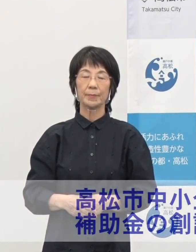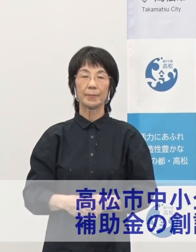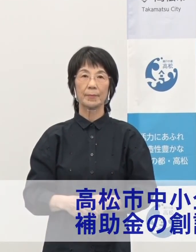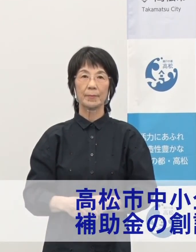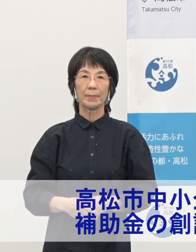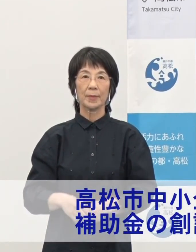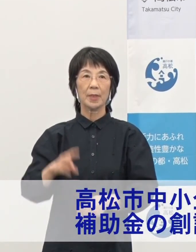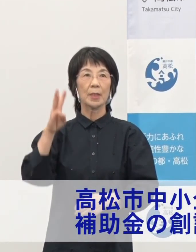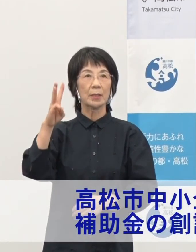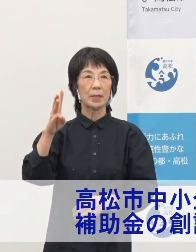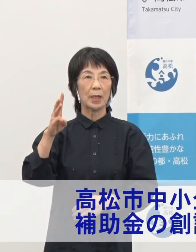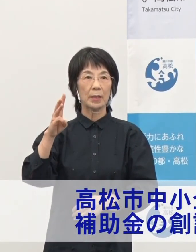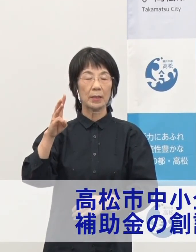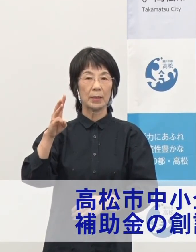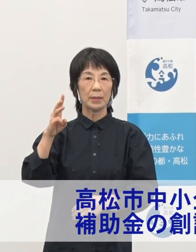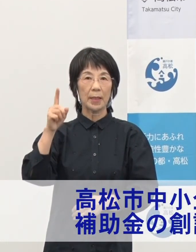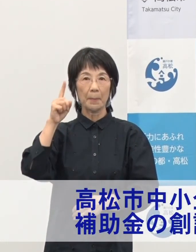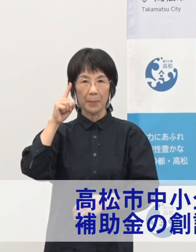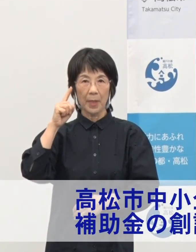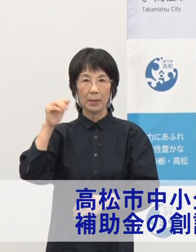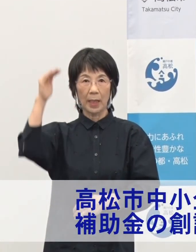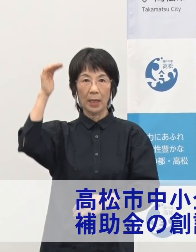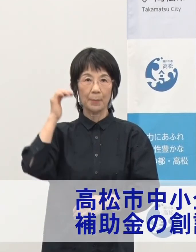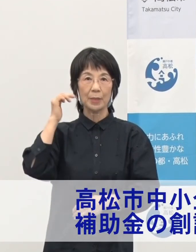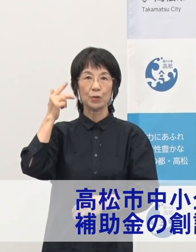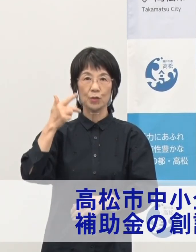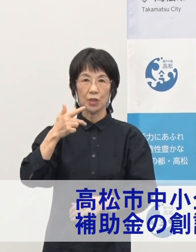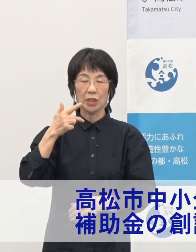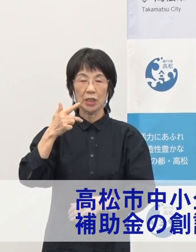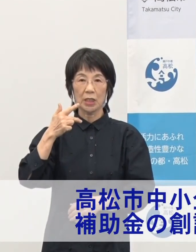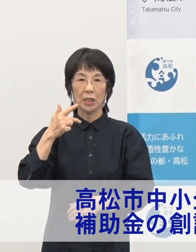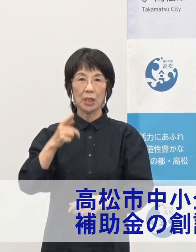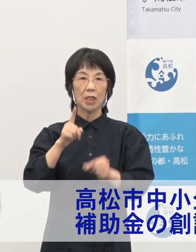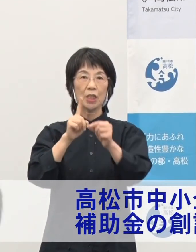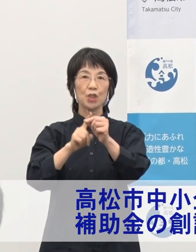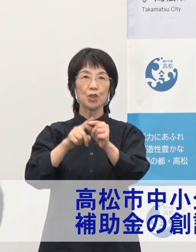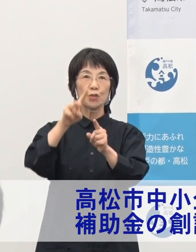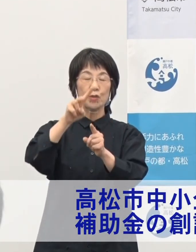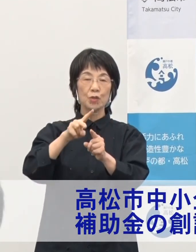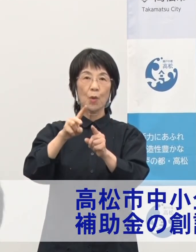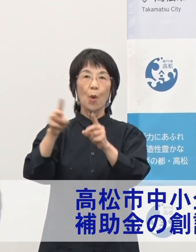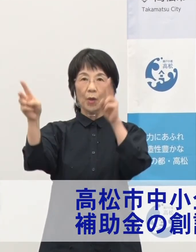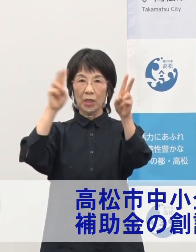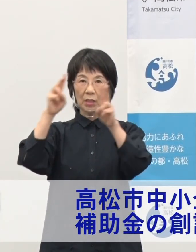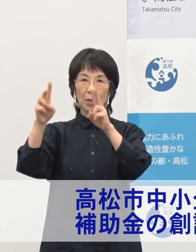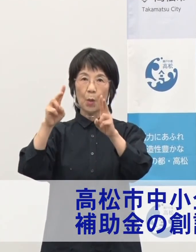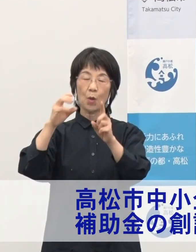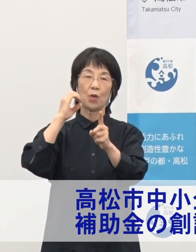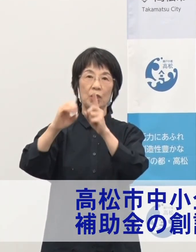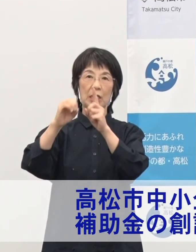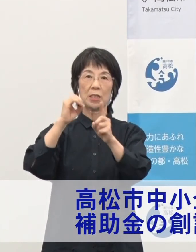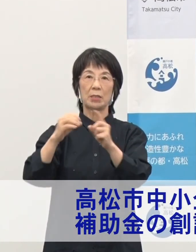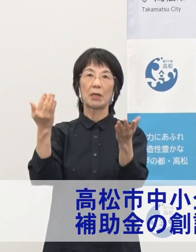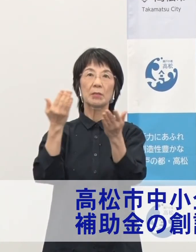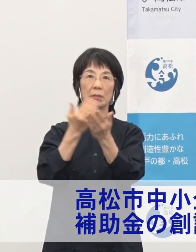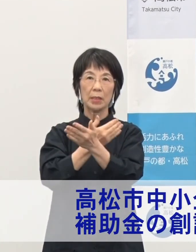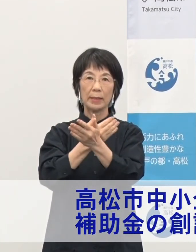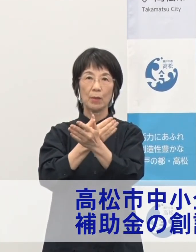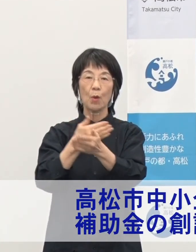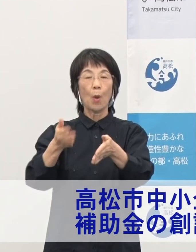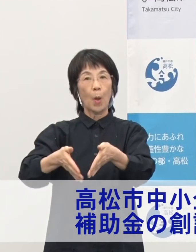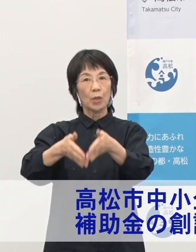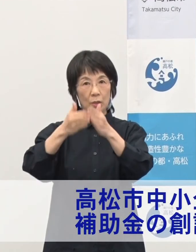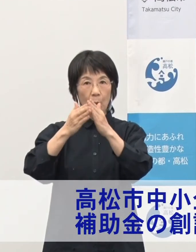次3点目でございますけれども高松市で中小企業等デジタルシフト事業補助金の創設についてでござい